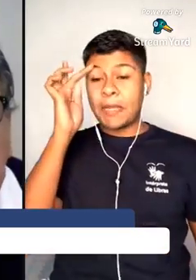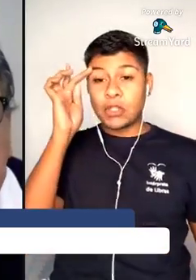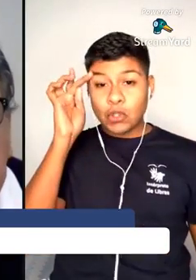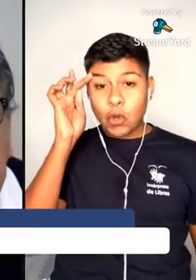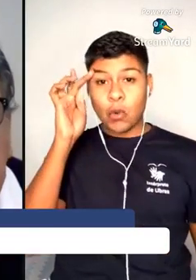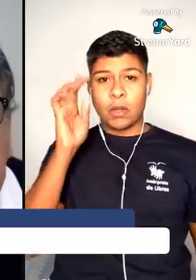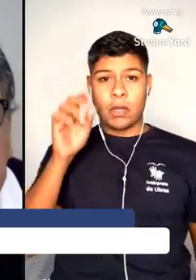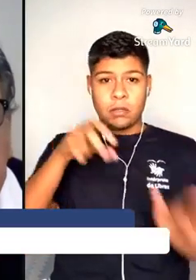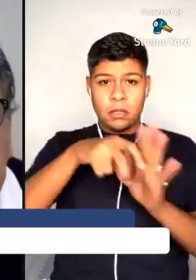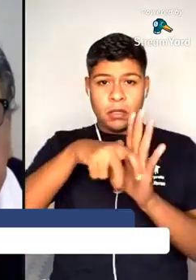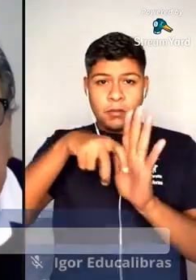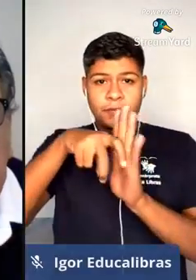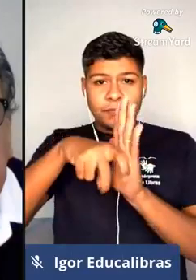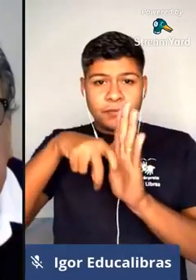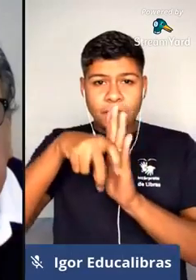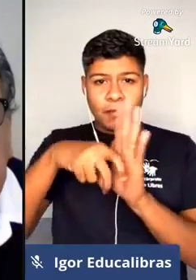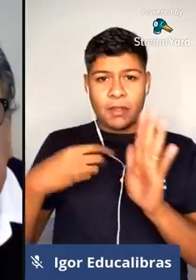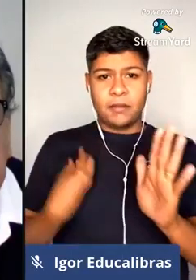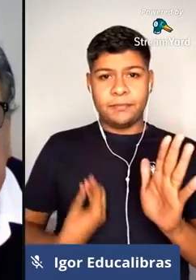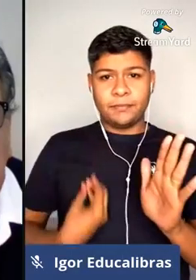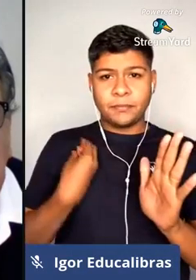de rodas que estavam na